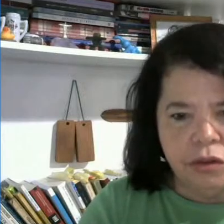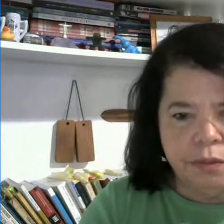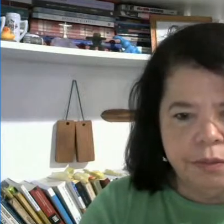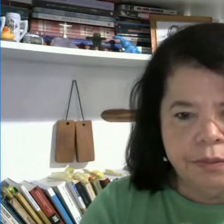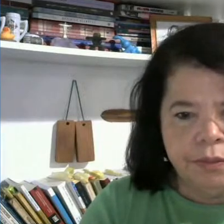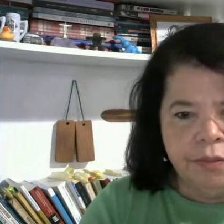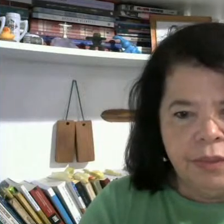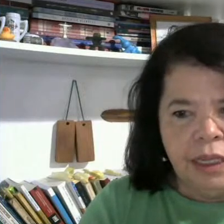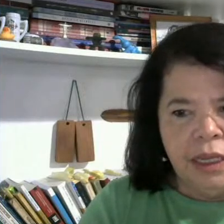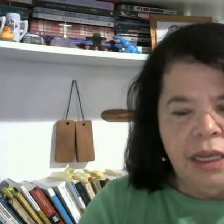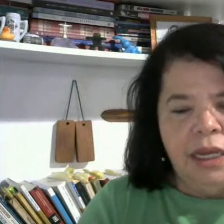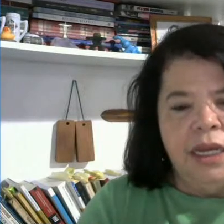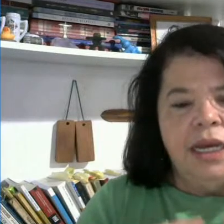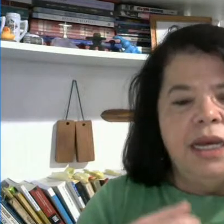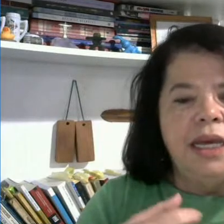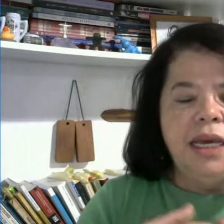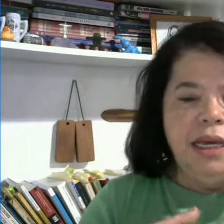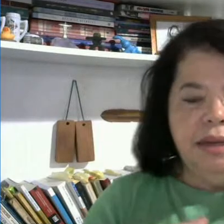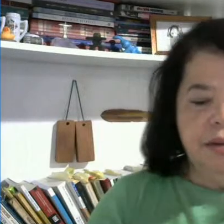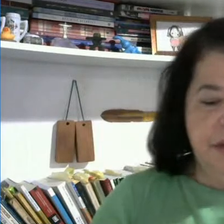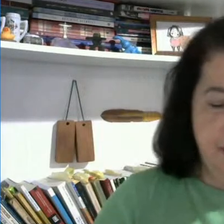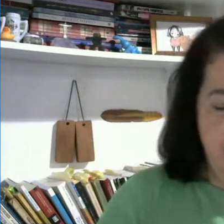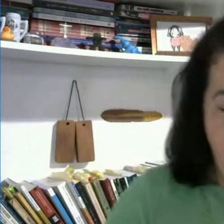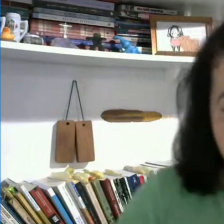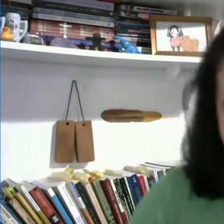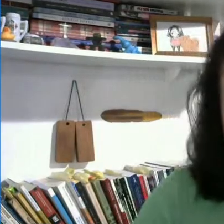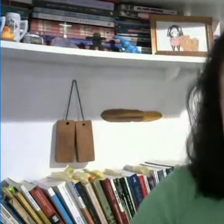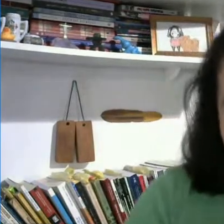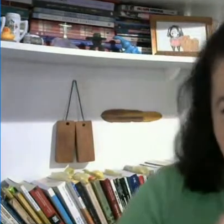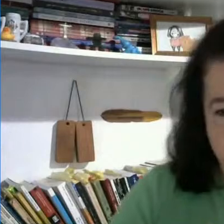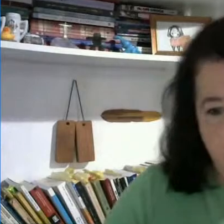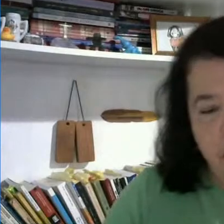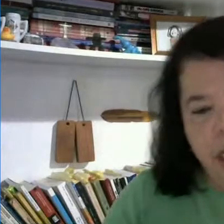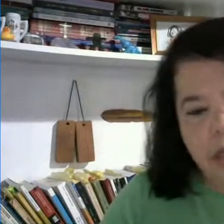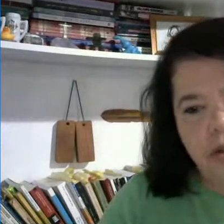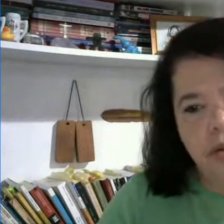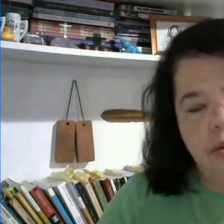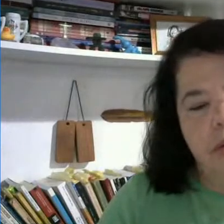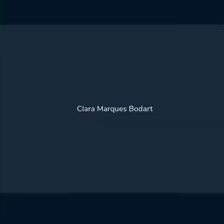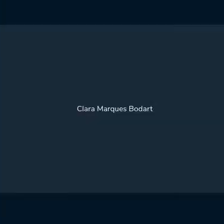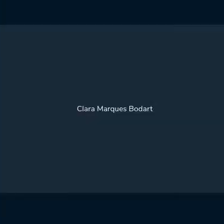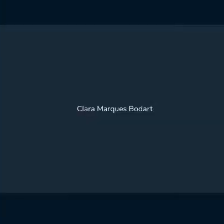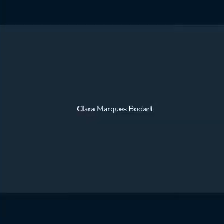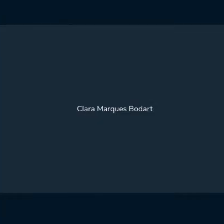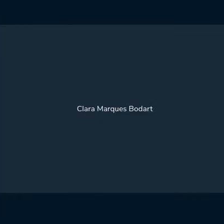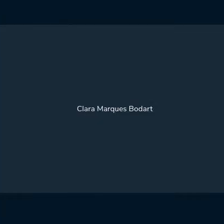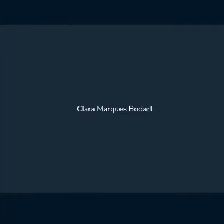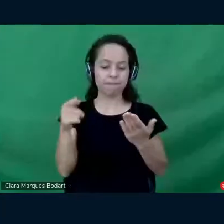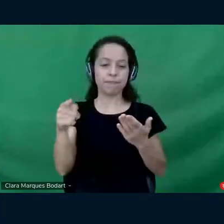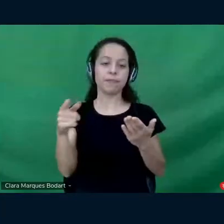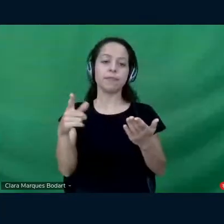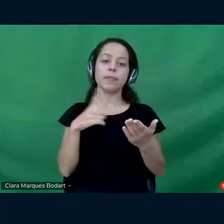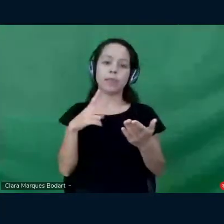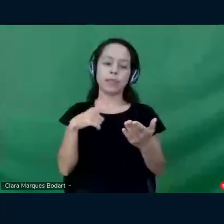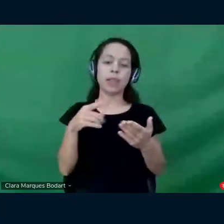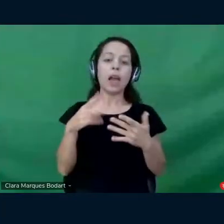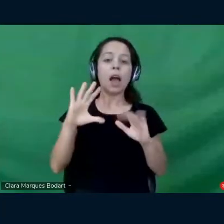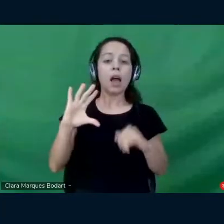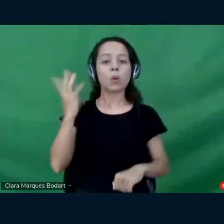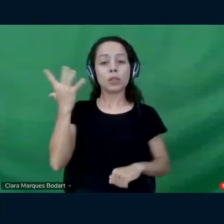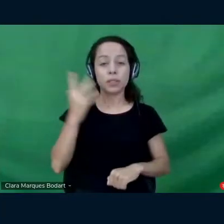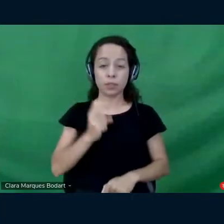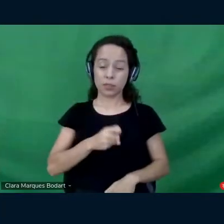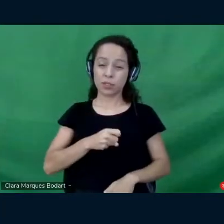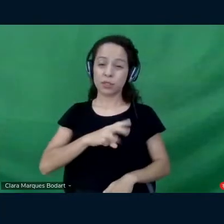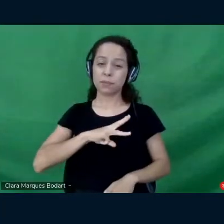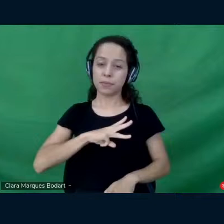federados. E é por conta justamente disso que o ensino médio foi ficando cada vez mais